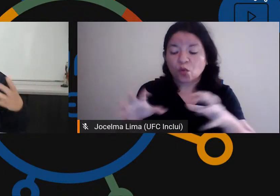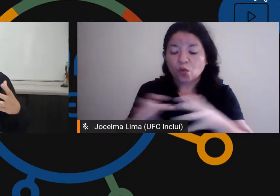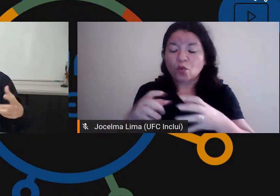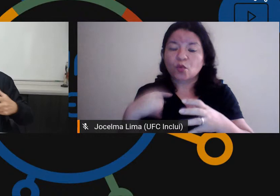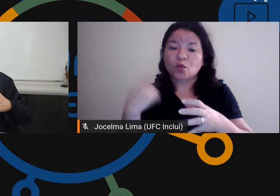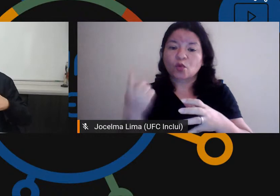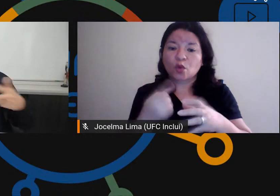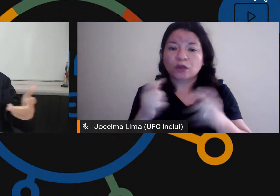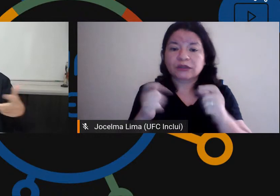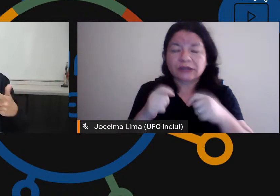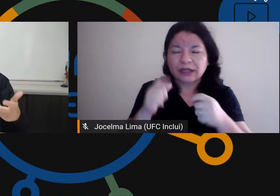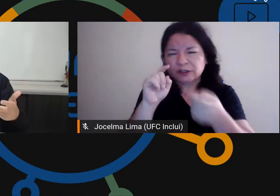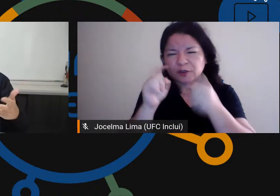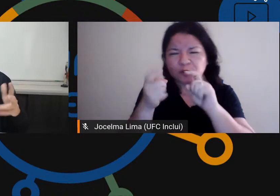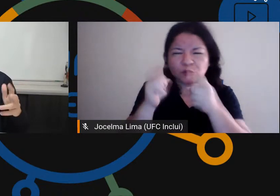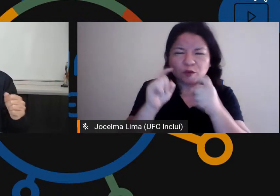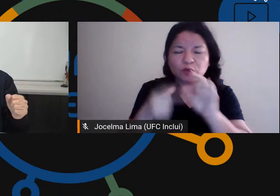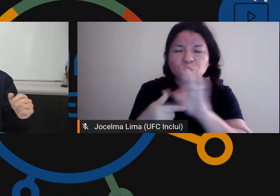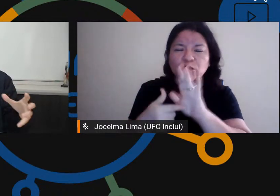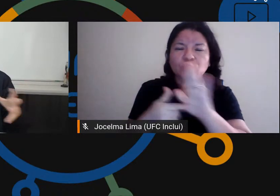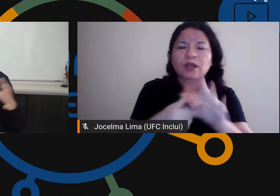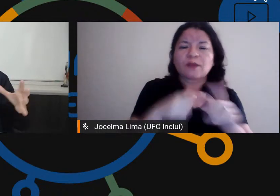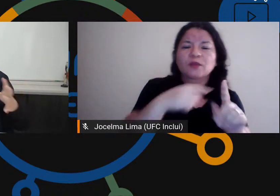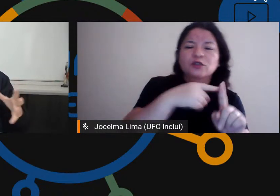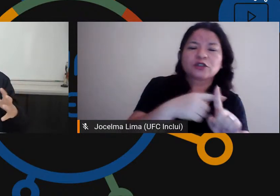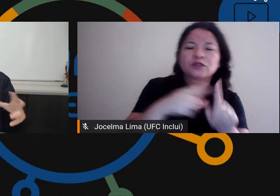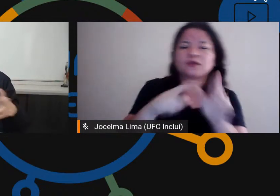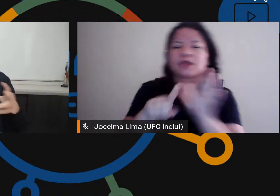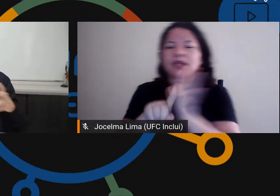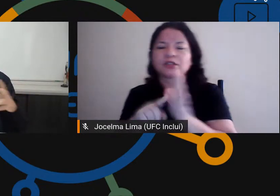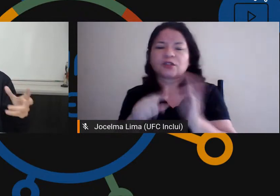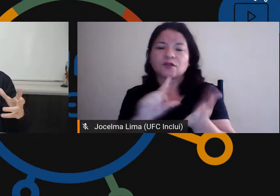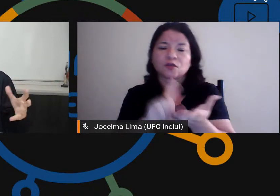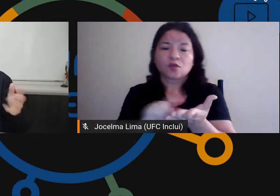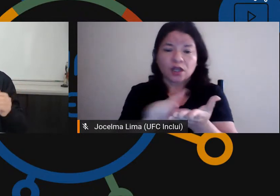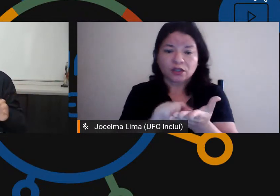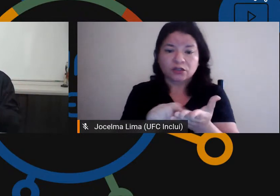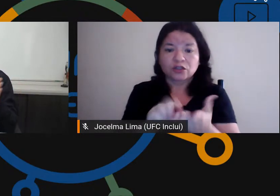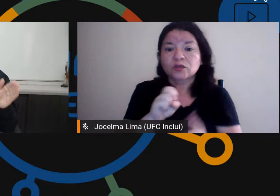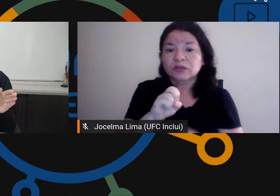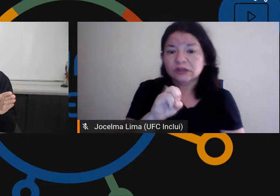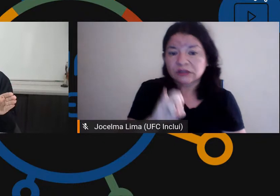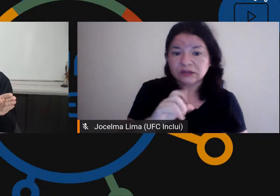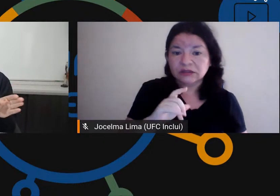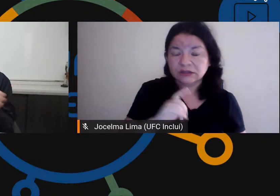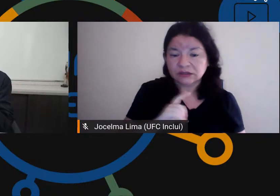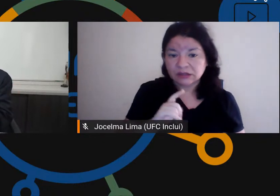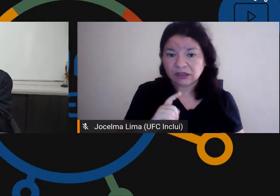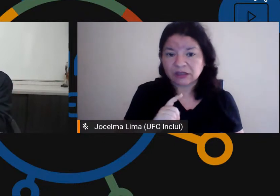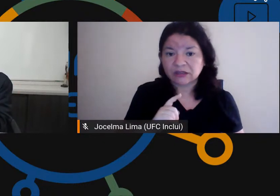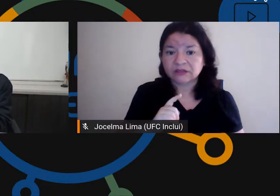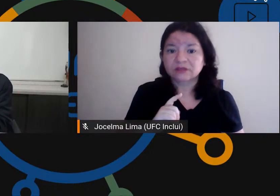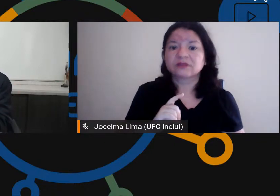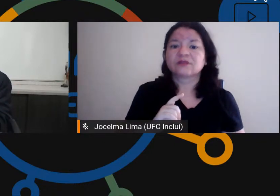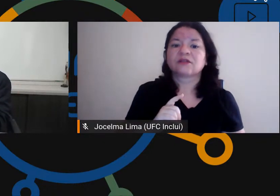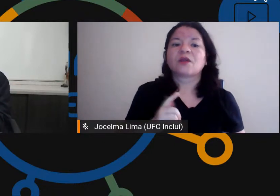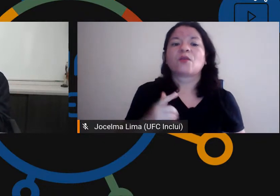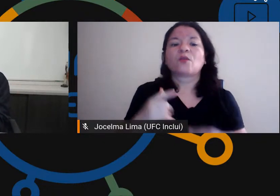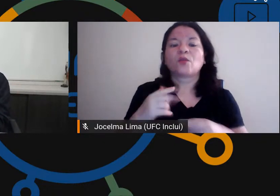discutir, mostrar o lado bom, o lado ruim do nosso artigo. E se sobrar alguma coisa, isso então, por isso que existe a